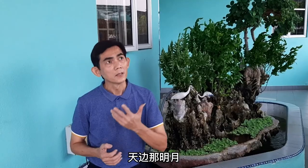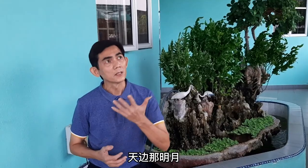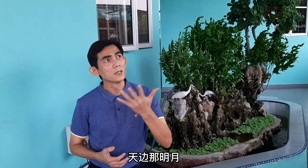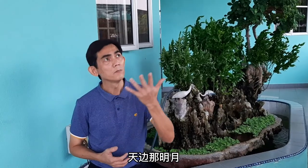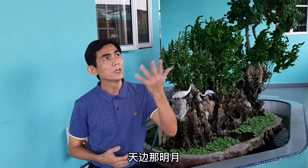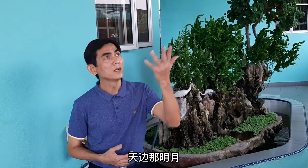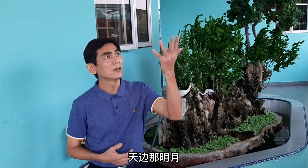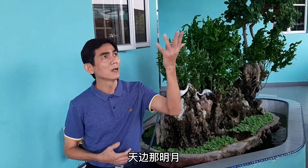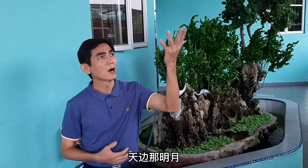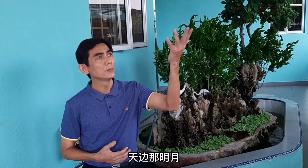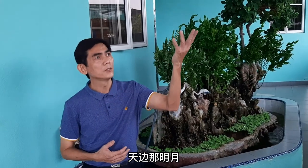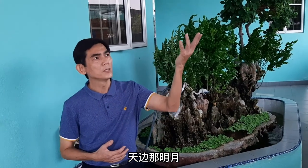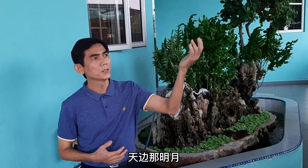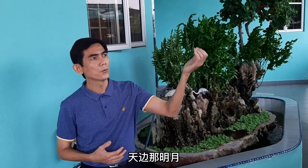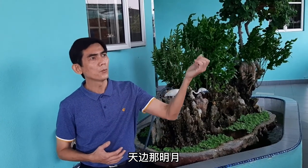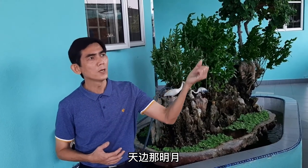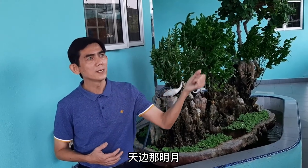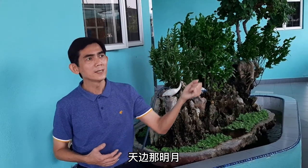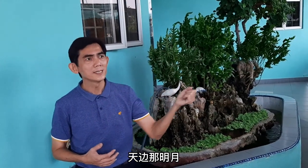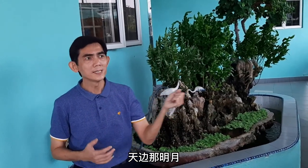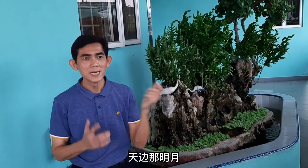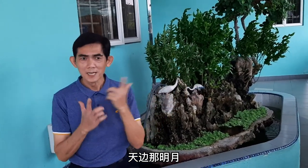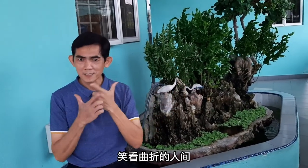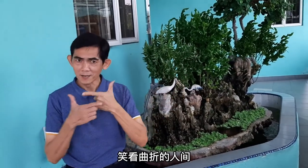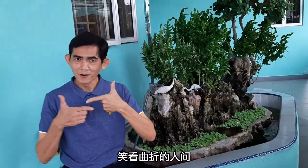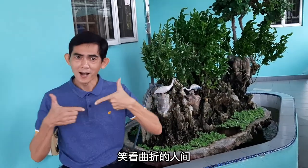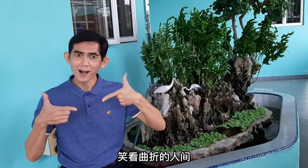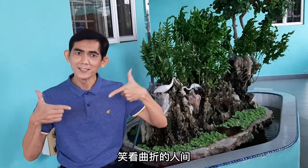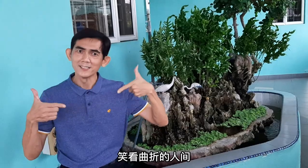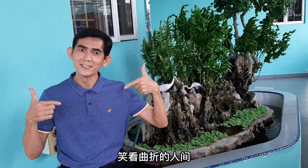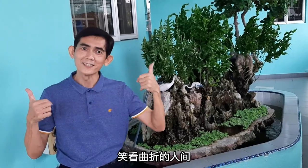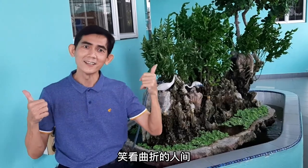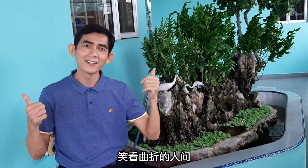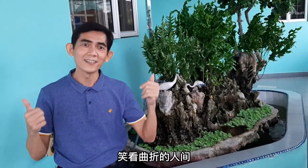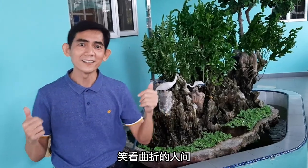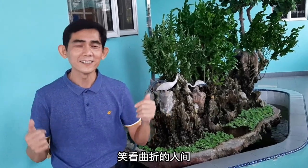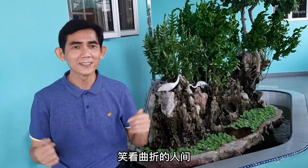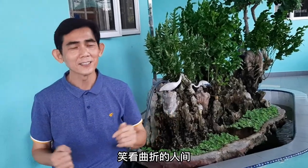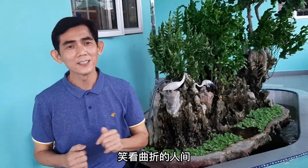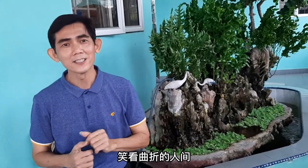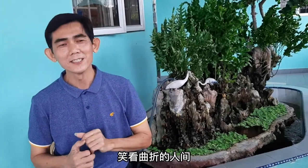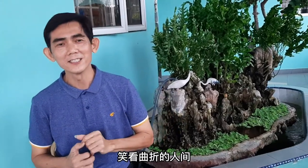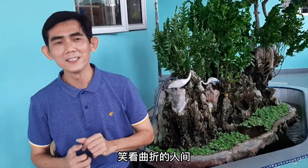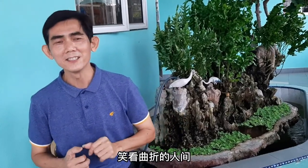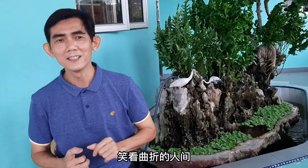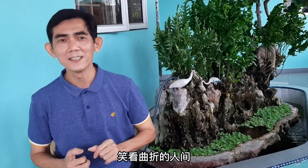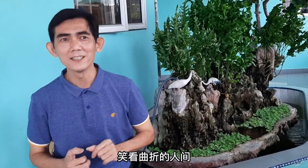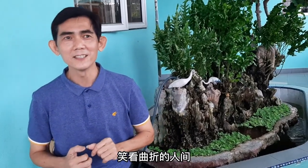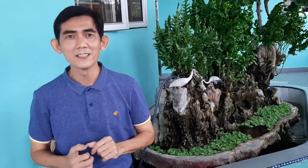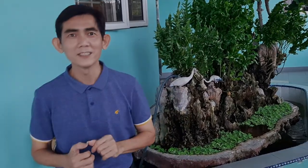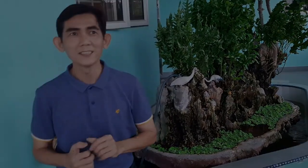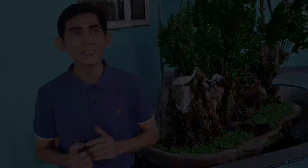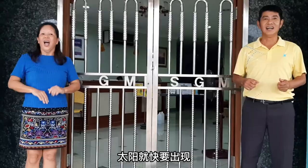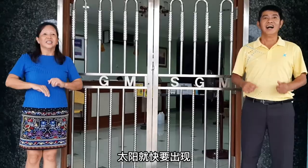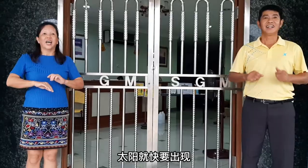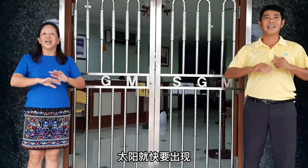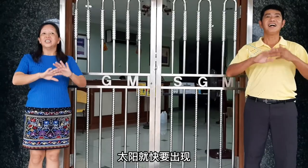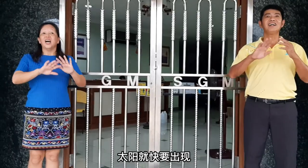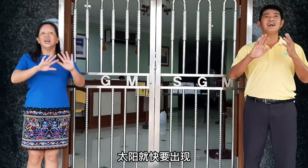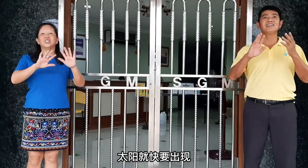天边那明月，笑看曲折的人间。 太阳就